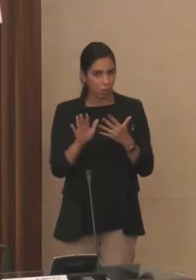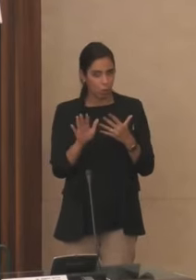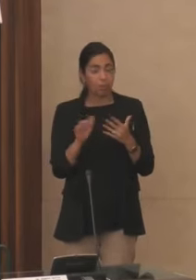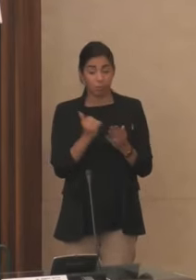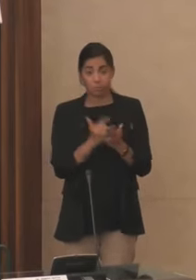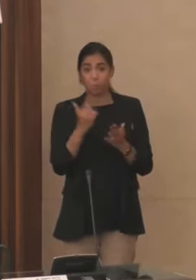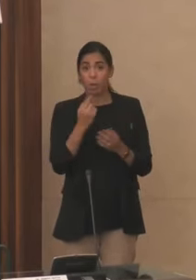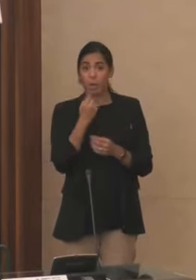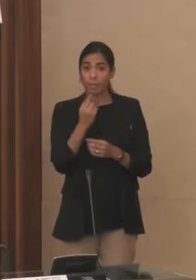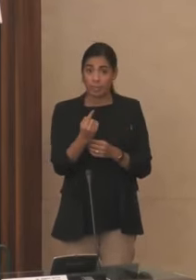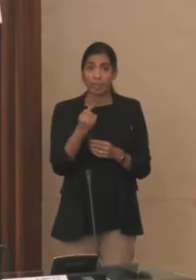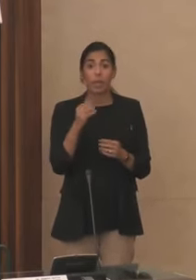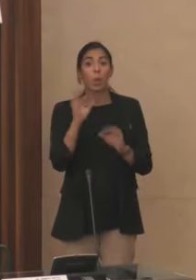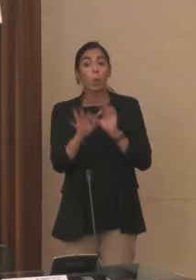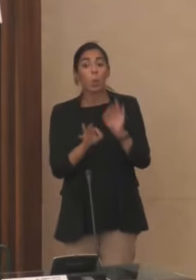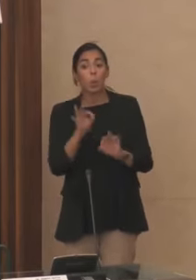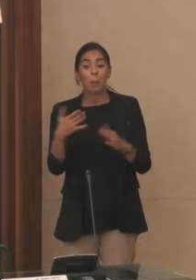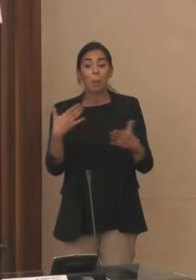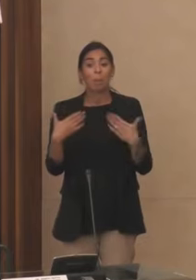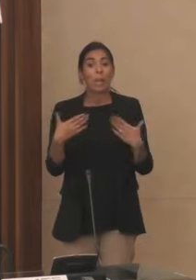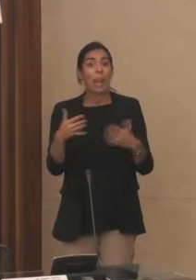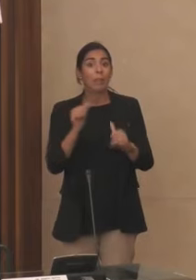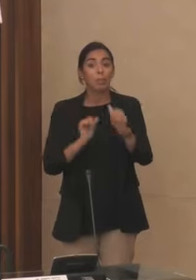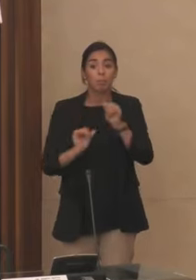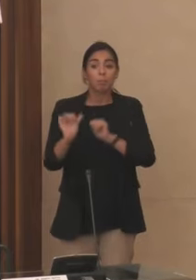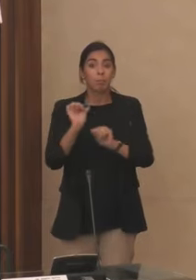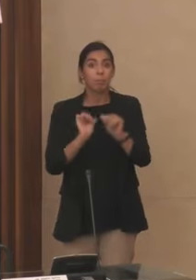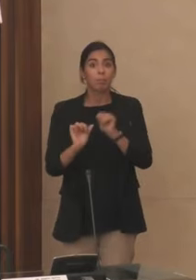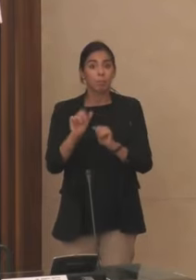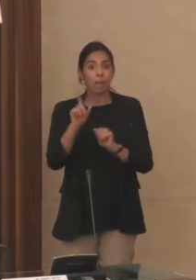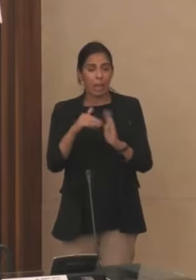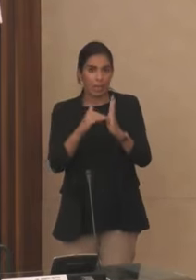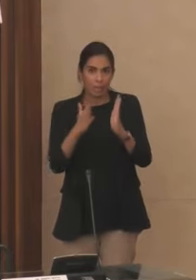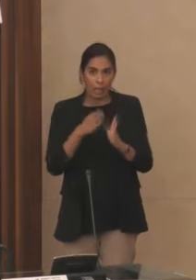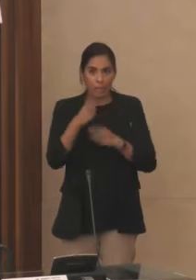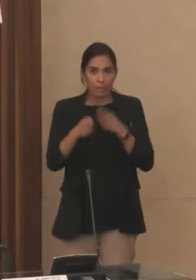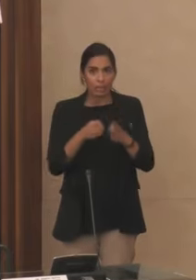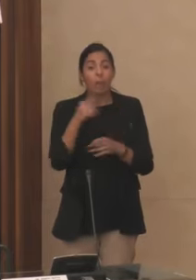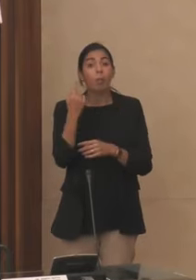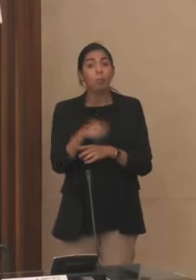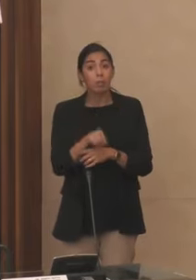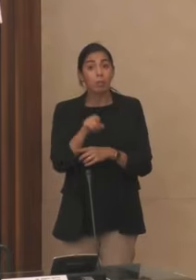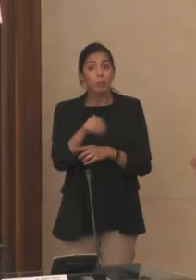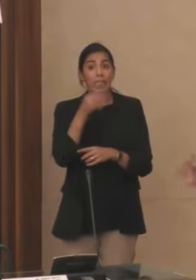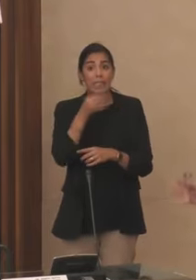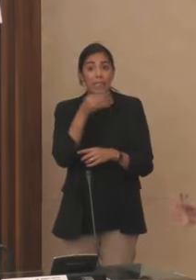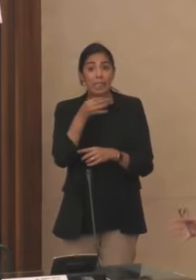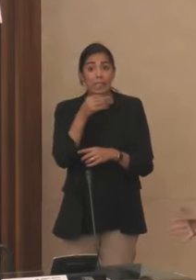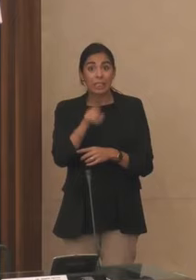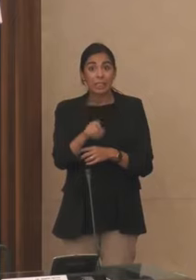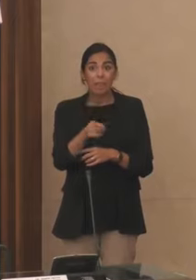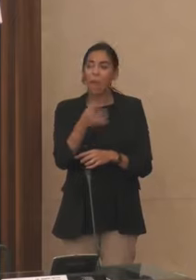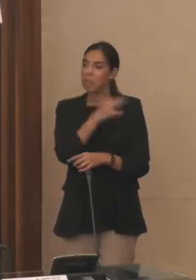che le cure precoci e domiciliari non sono delle alternative ai